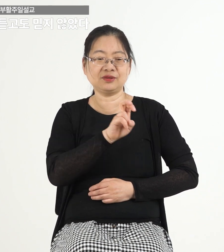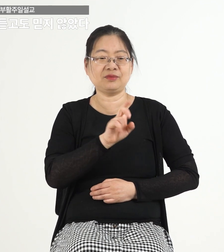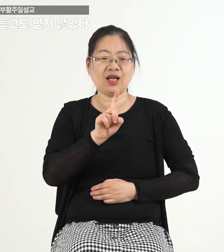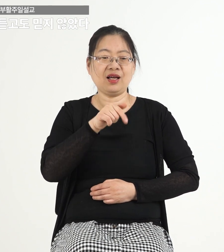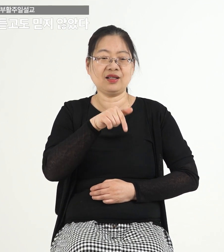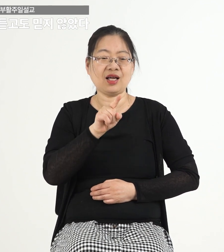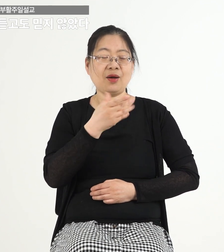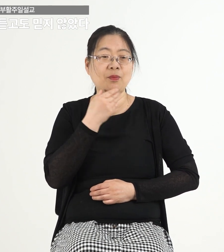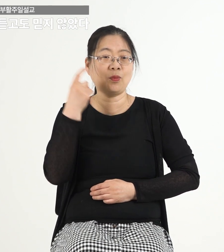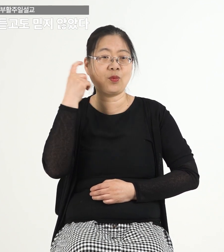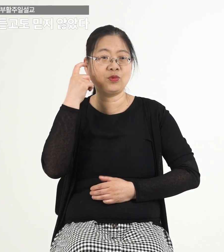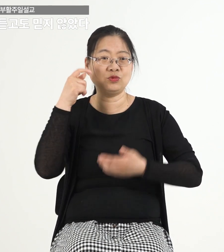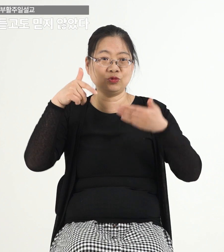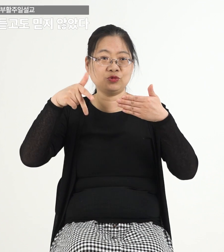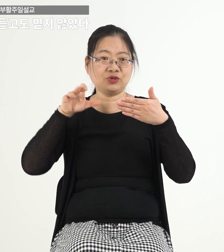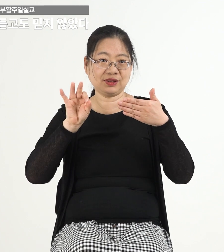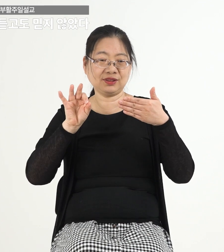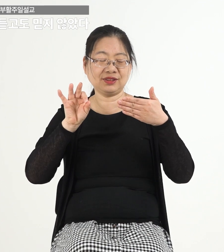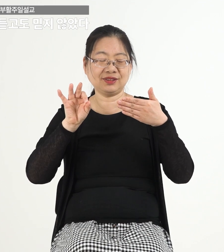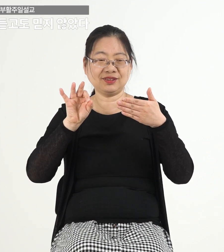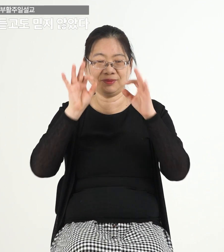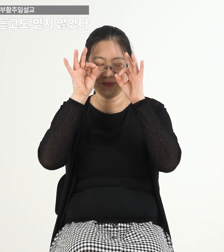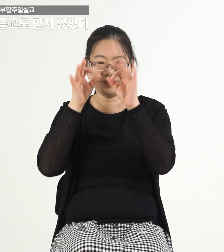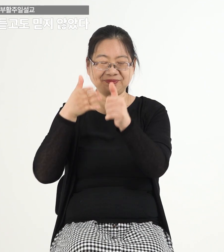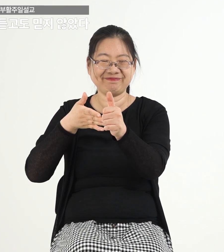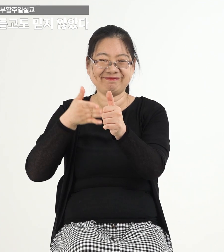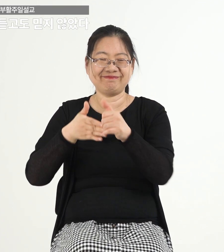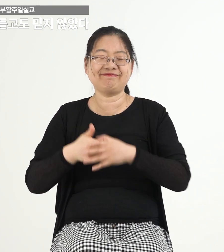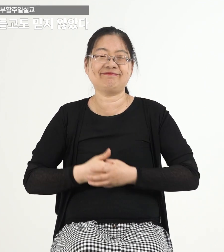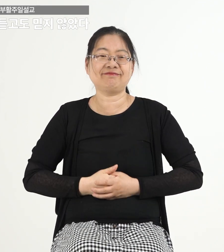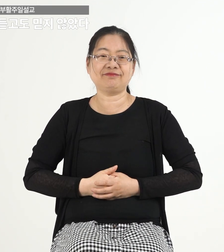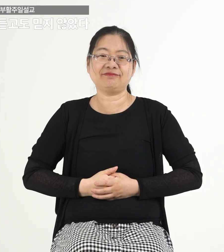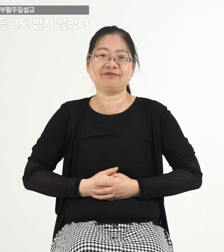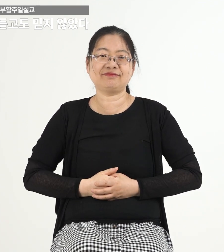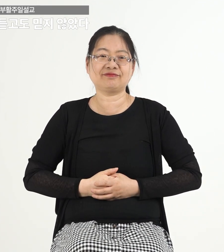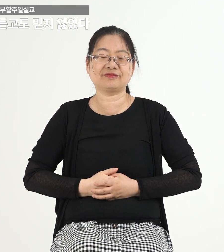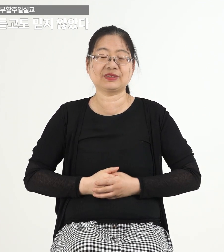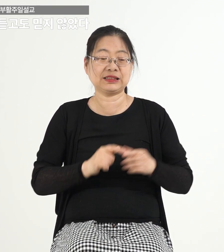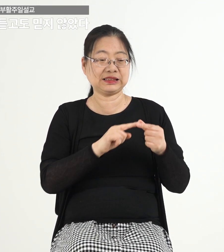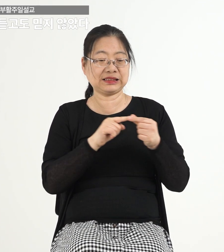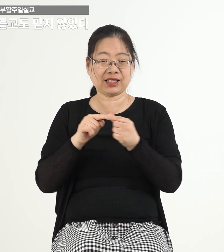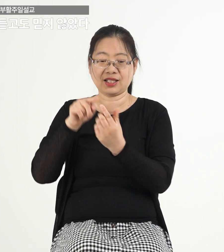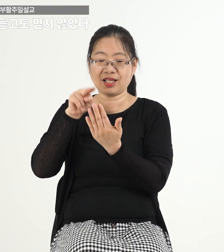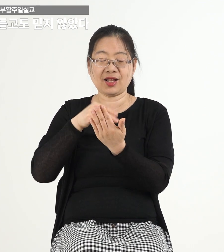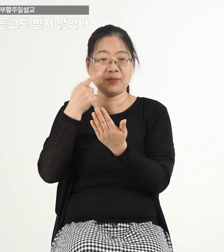마가복음 우리 9장을 좀 보십시다. 9장 자막을 보세요.